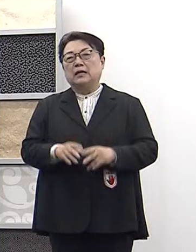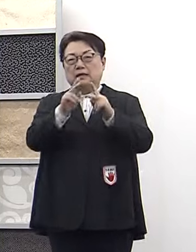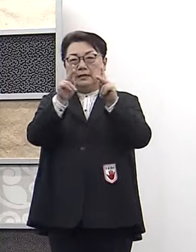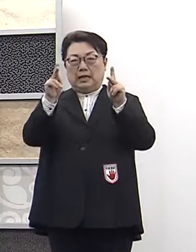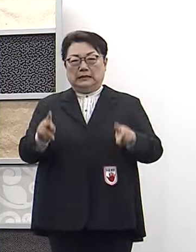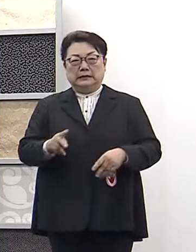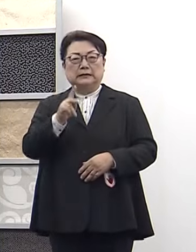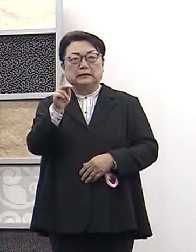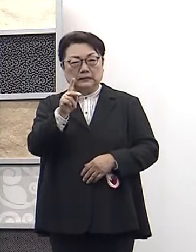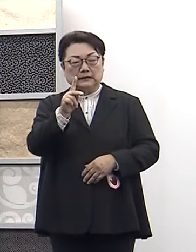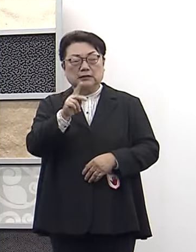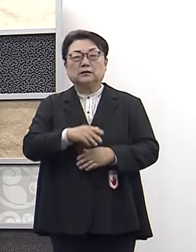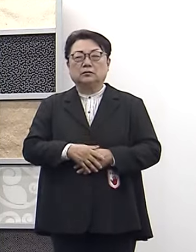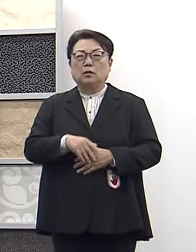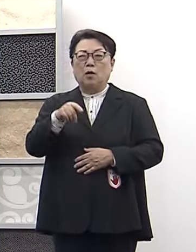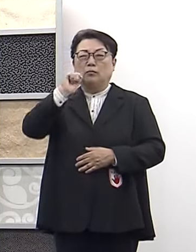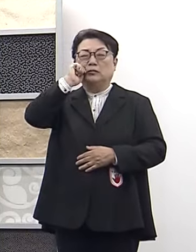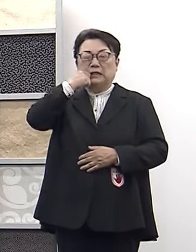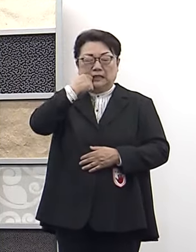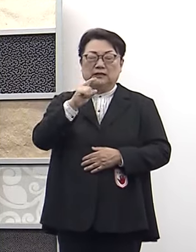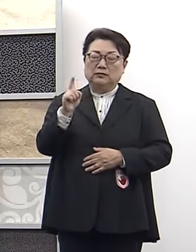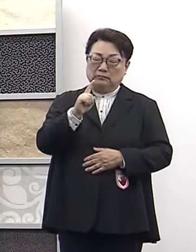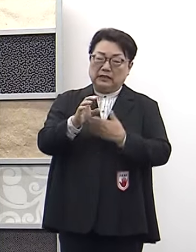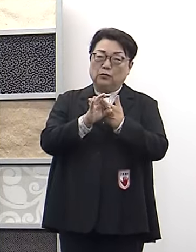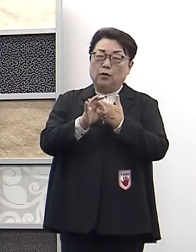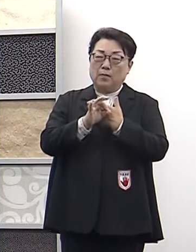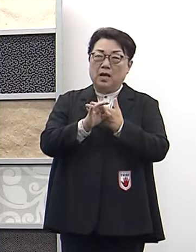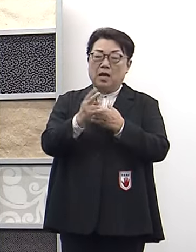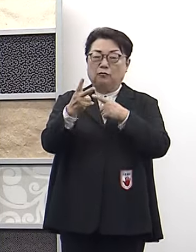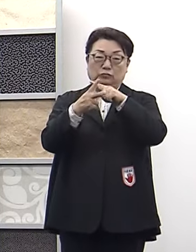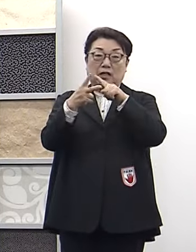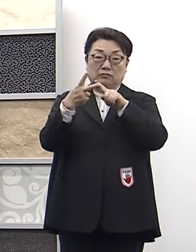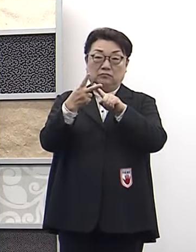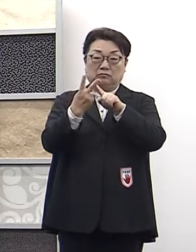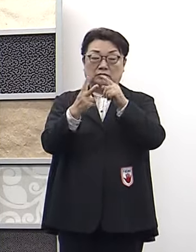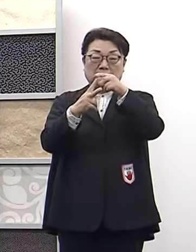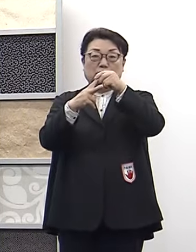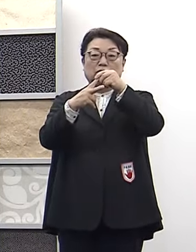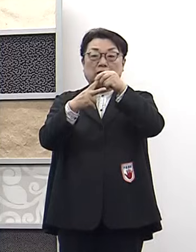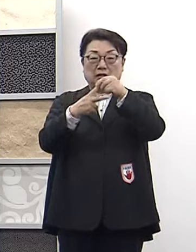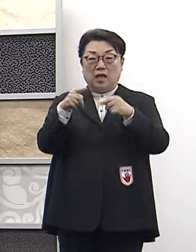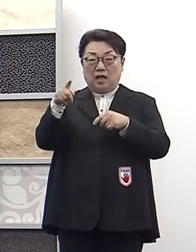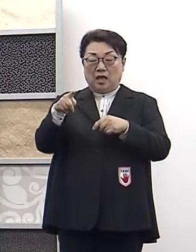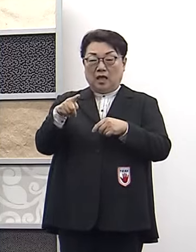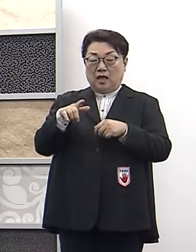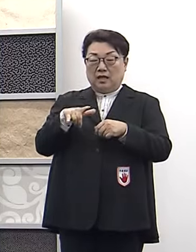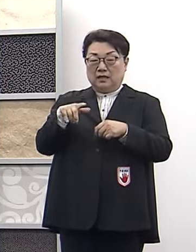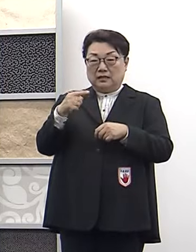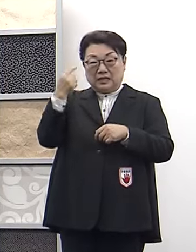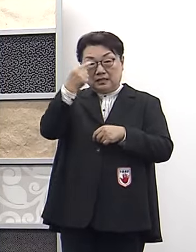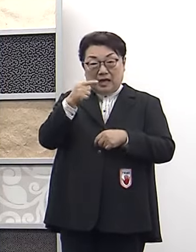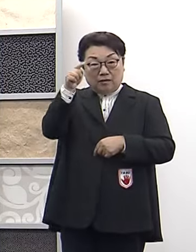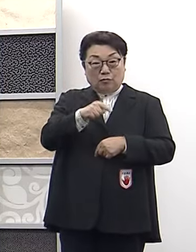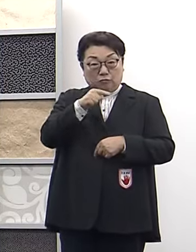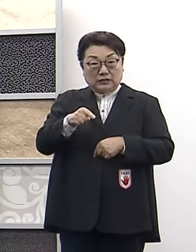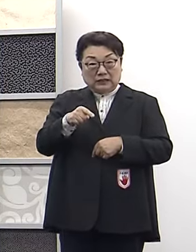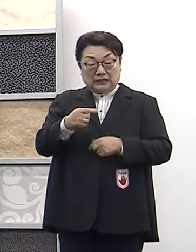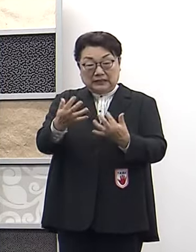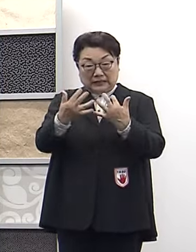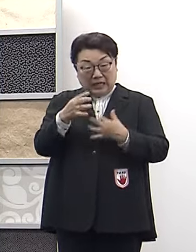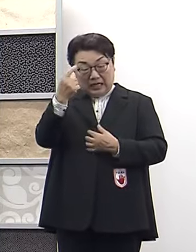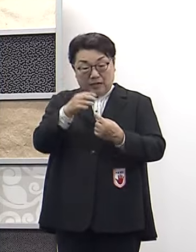に、一番との難しいと思われるのは、おそらく2つあって、一つはそこにどうやってその観光客、外国